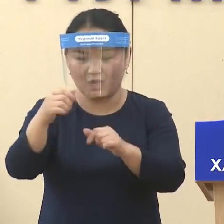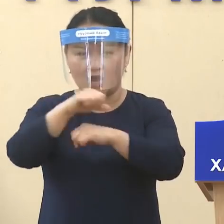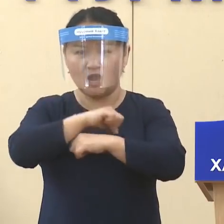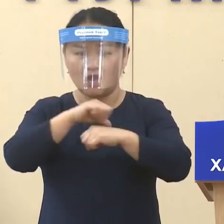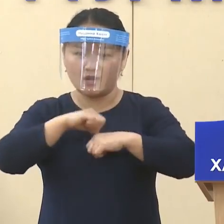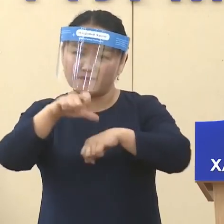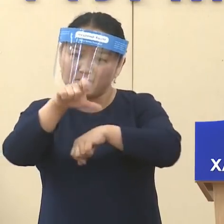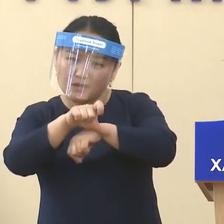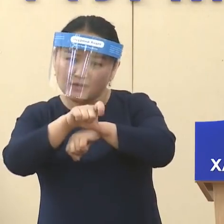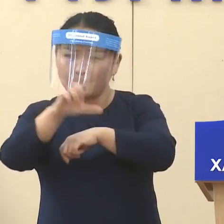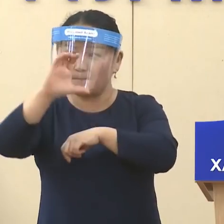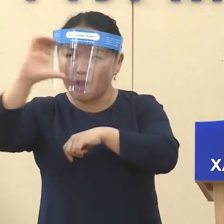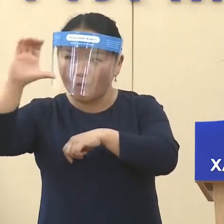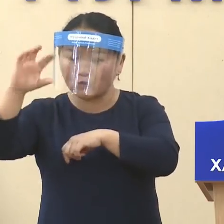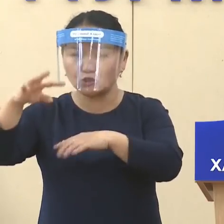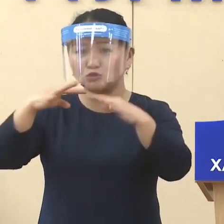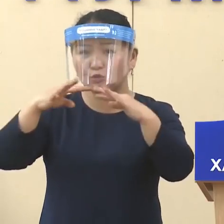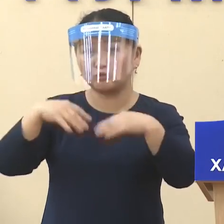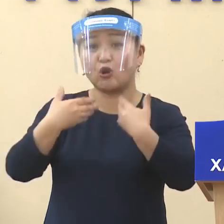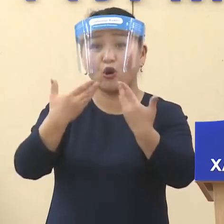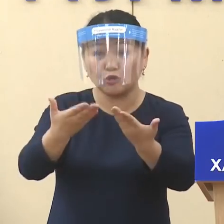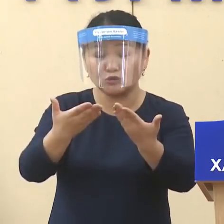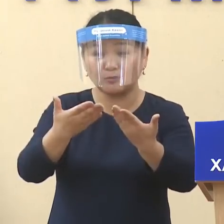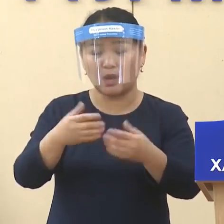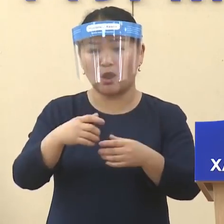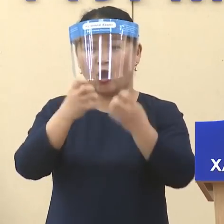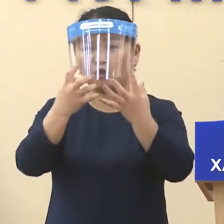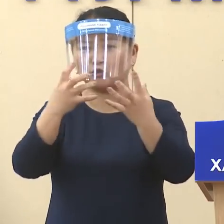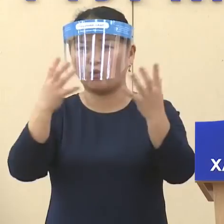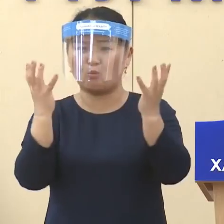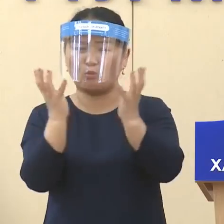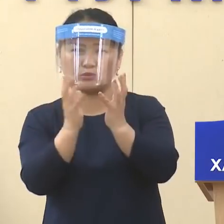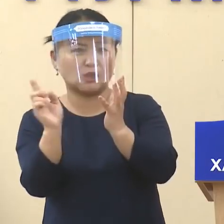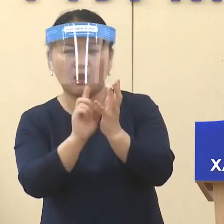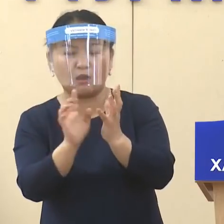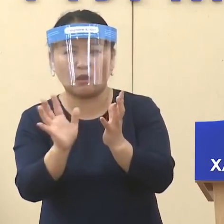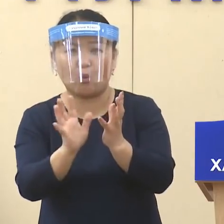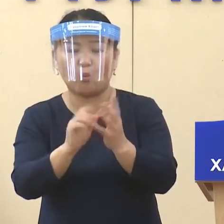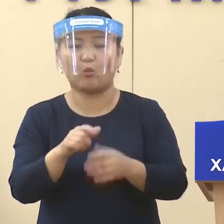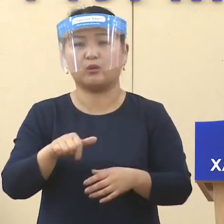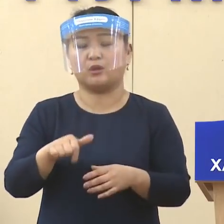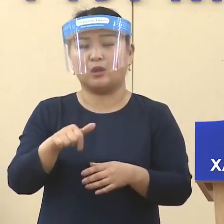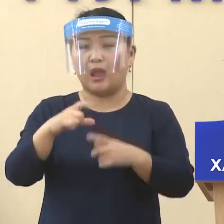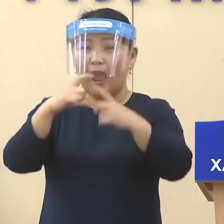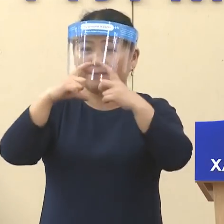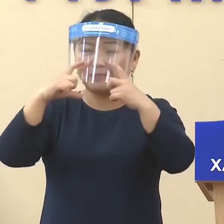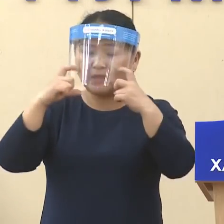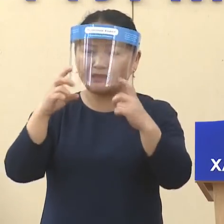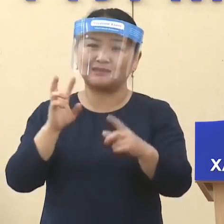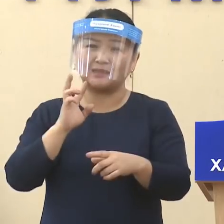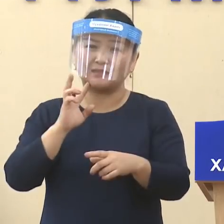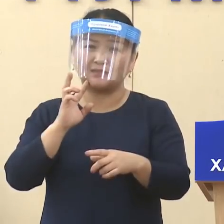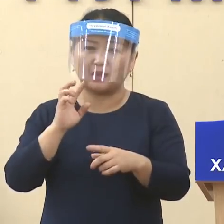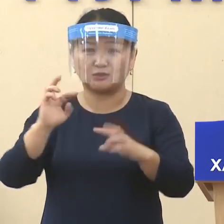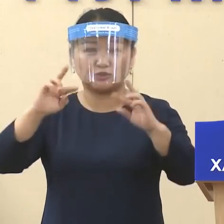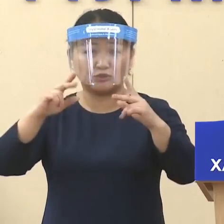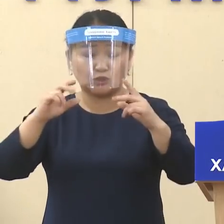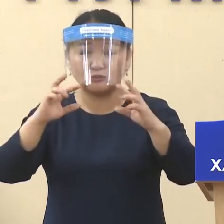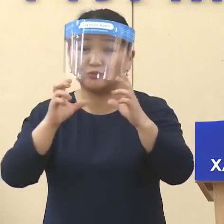мэрэгжлийн байгууллагуудаас өгч байгаа олон нийтийн газар зорчихгүй байх, олон бөөгнөсөн газар очихгүй байх, амны хаалтаа зөөх, гараа